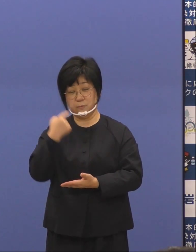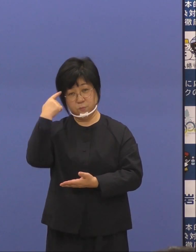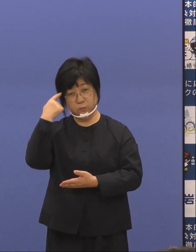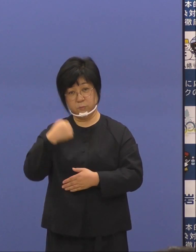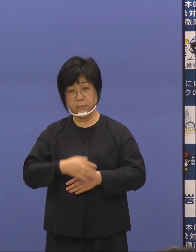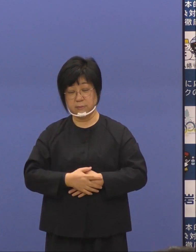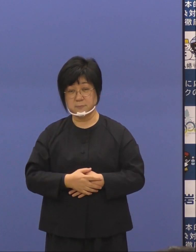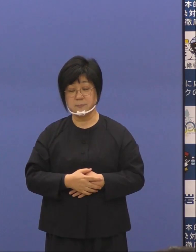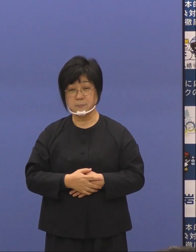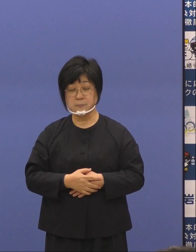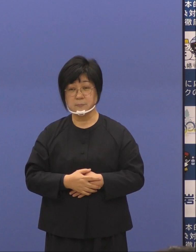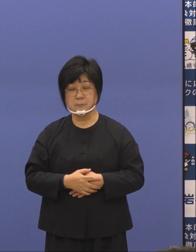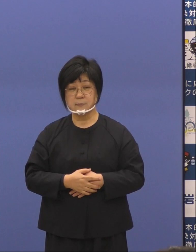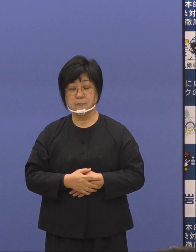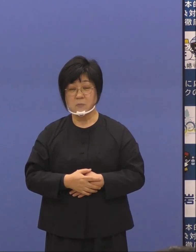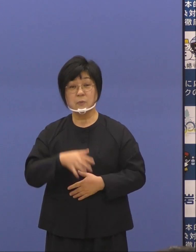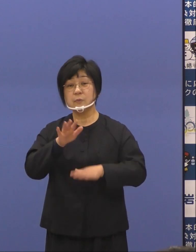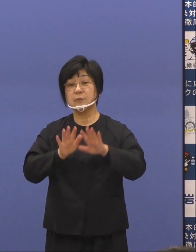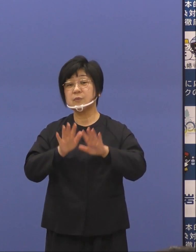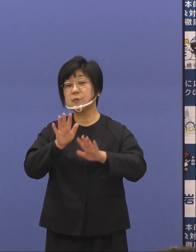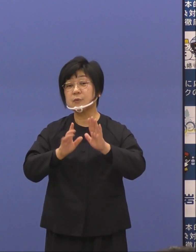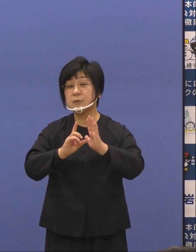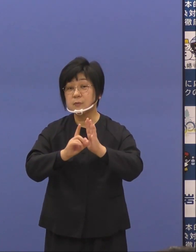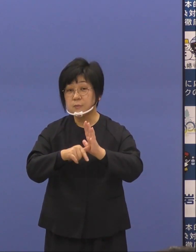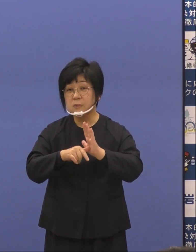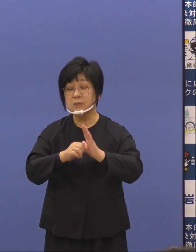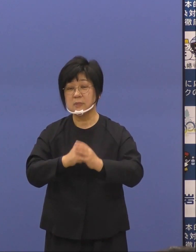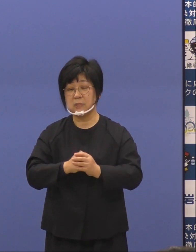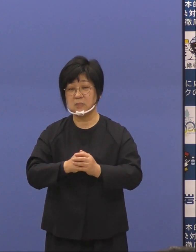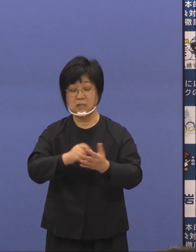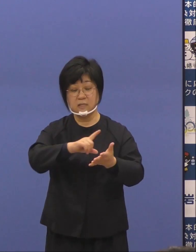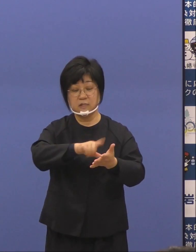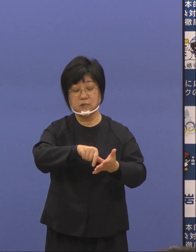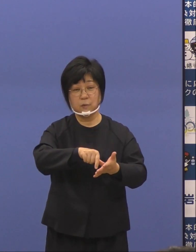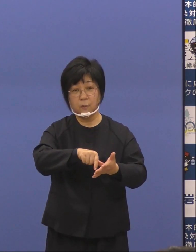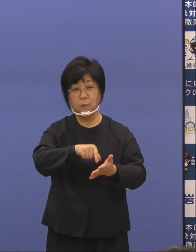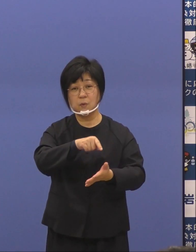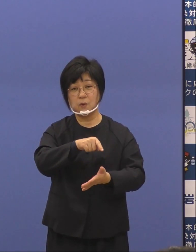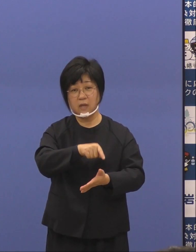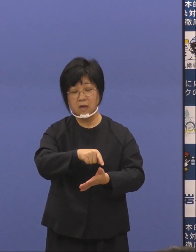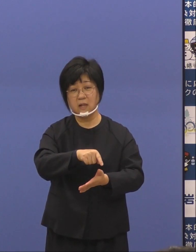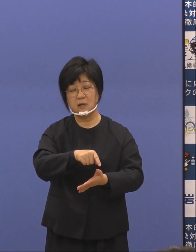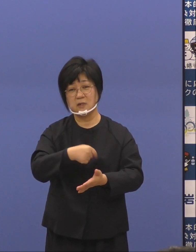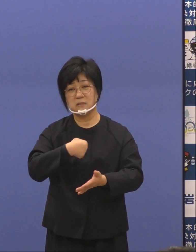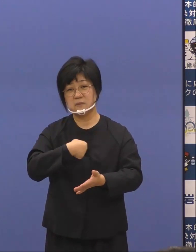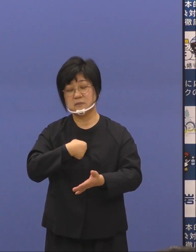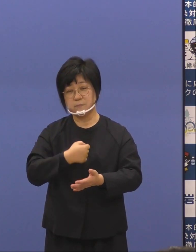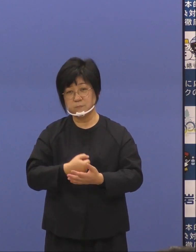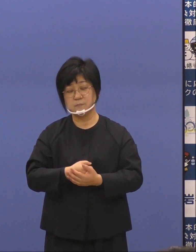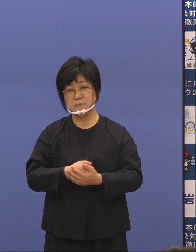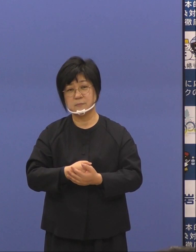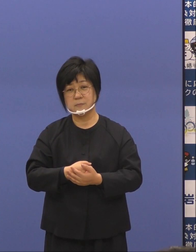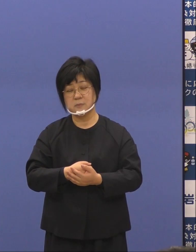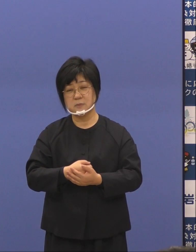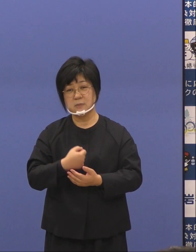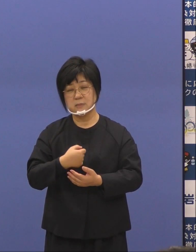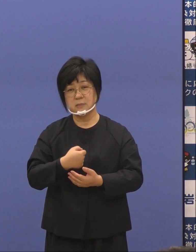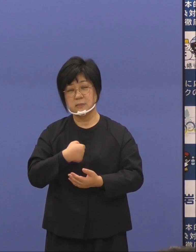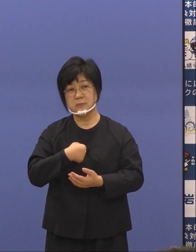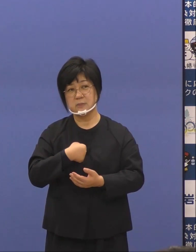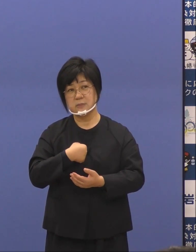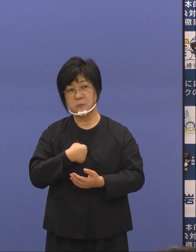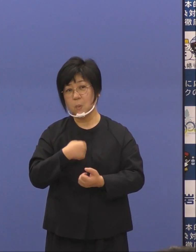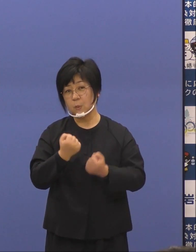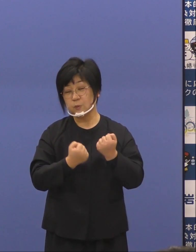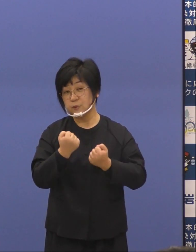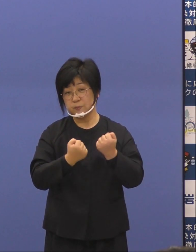います。そういう状況で地方の人ほど自家用車を多く利用し長い